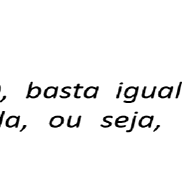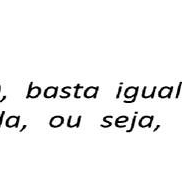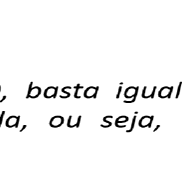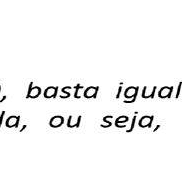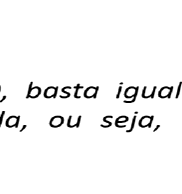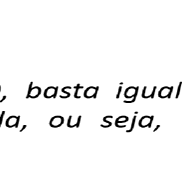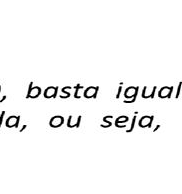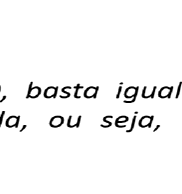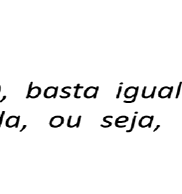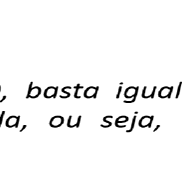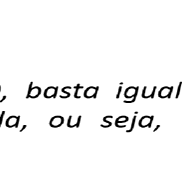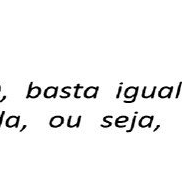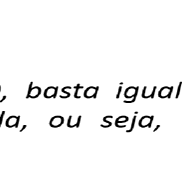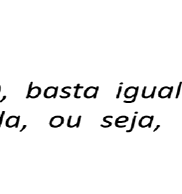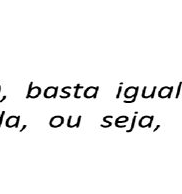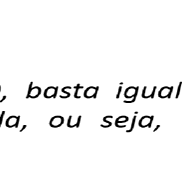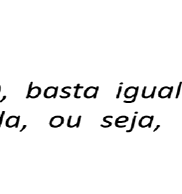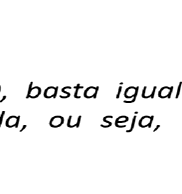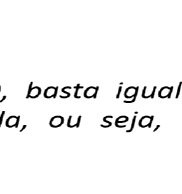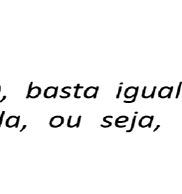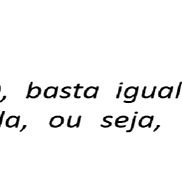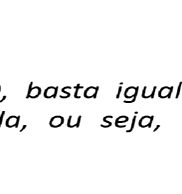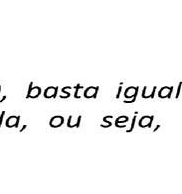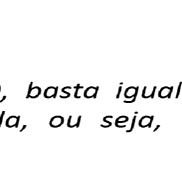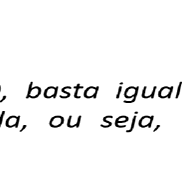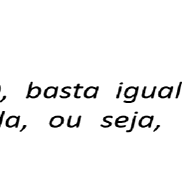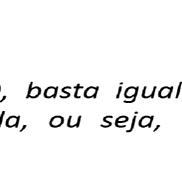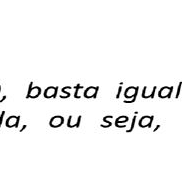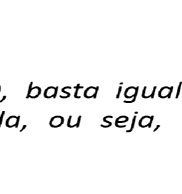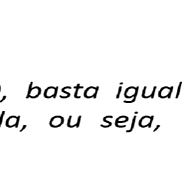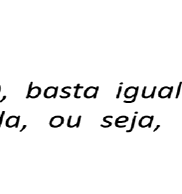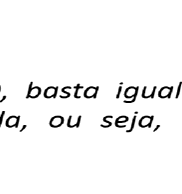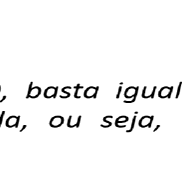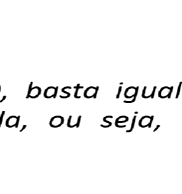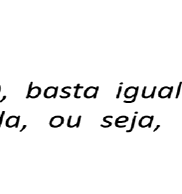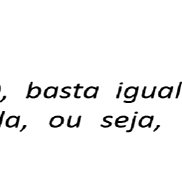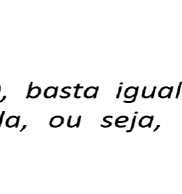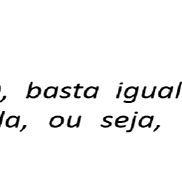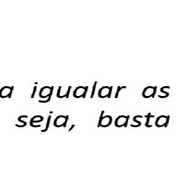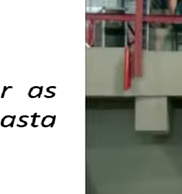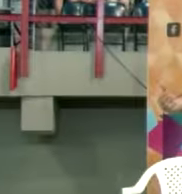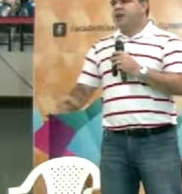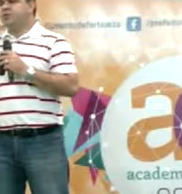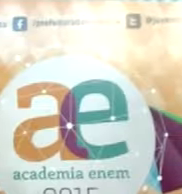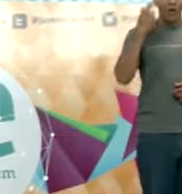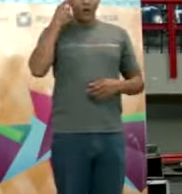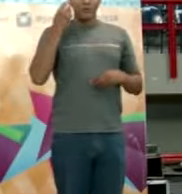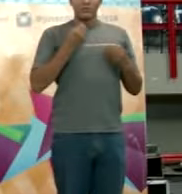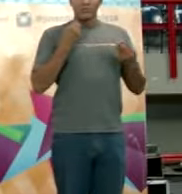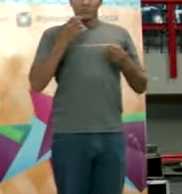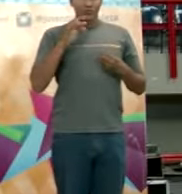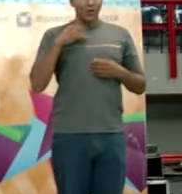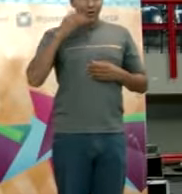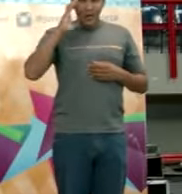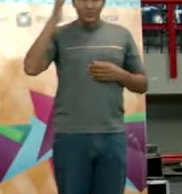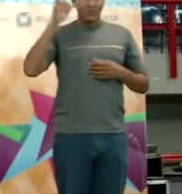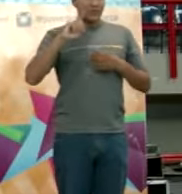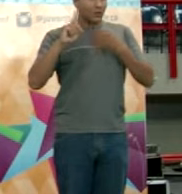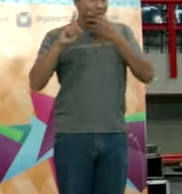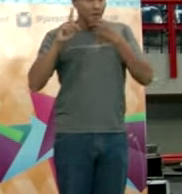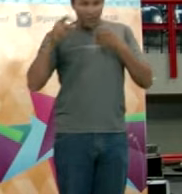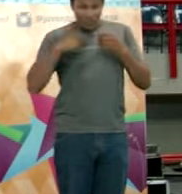Tá tranquilo aí, ó? Vocês estão notando que eu estou me aproveitando de cada questão para exaurir, né? Eu não estou só resolvendo a